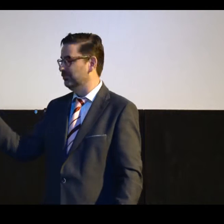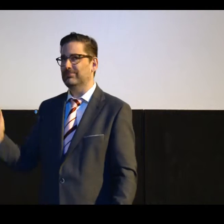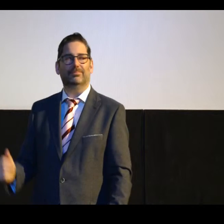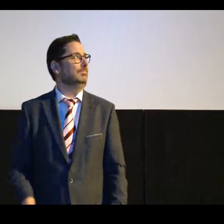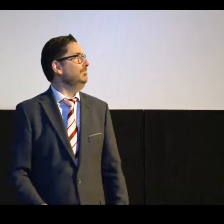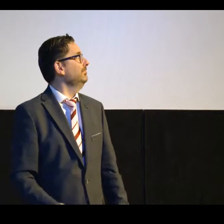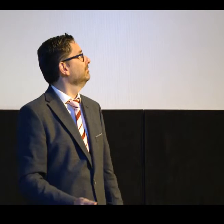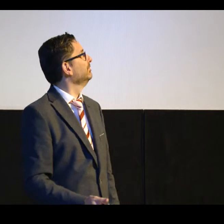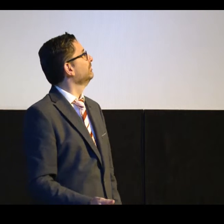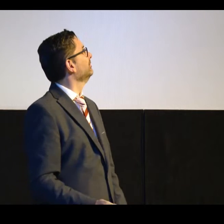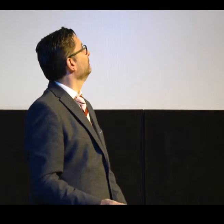EUD.